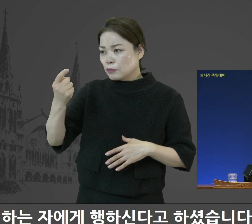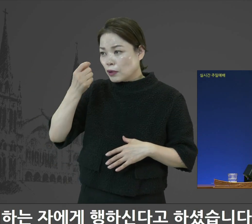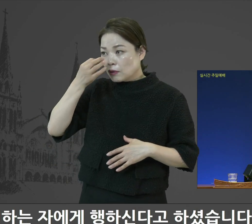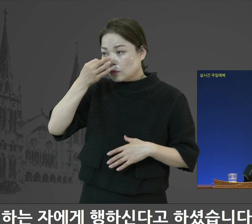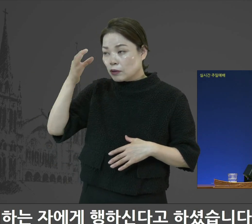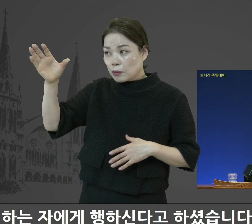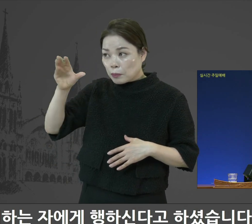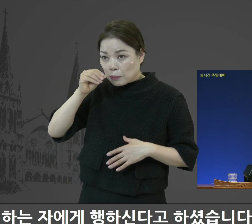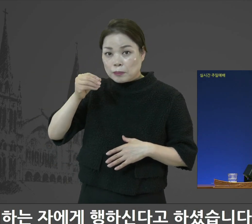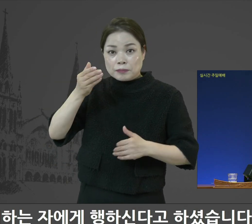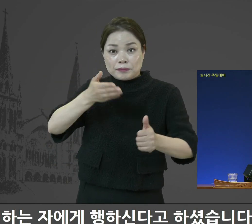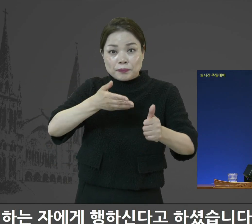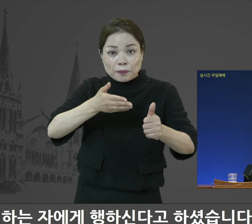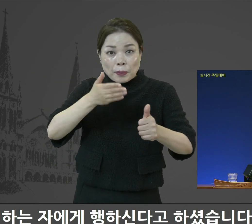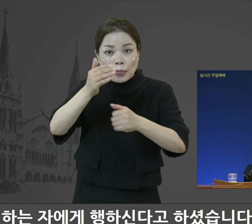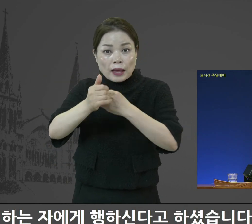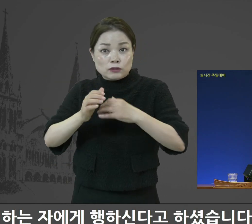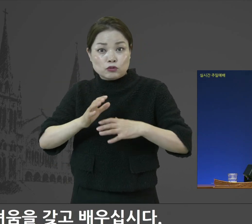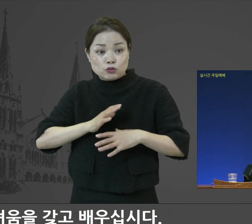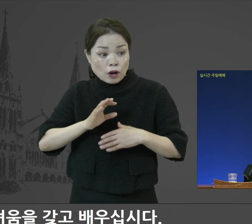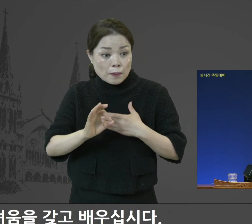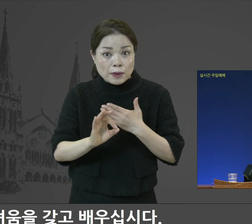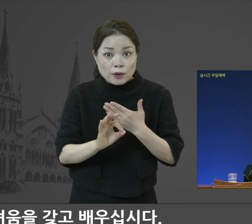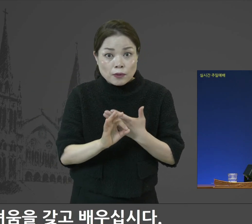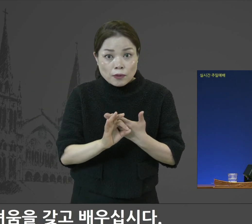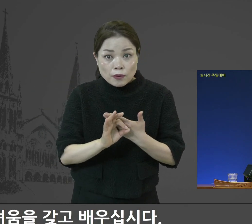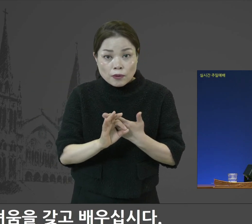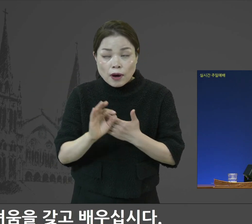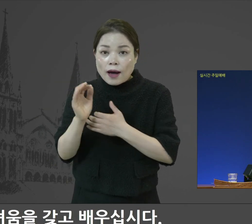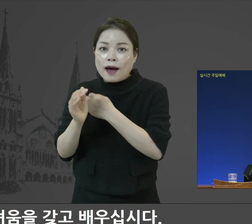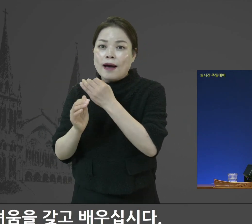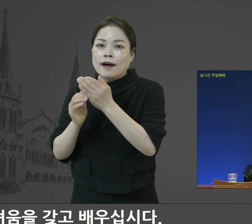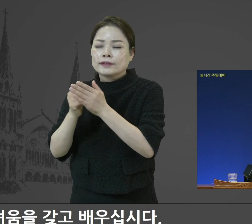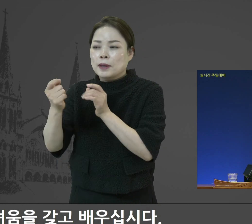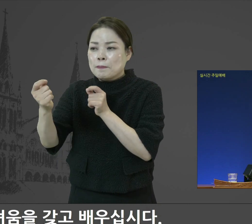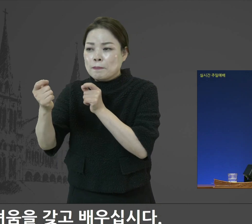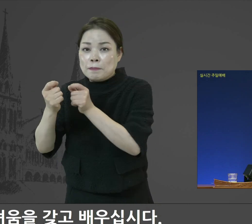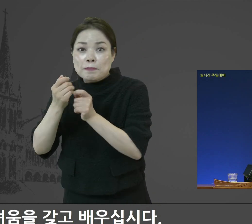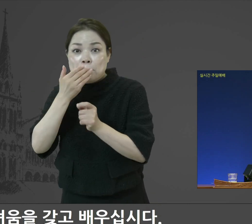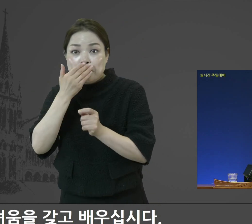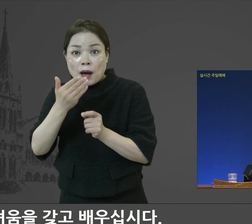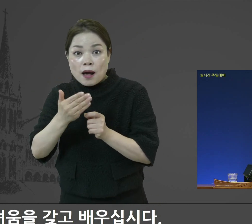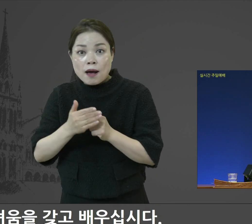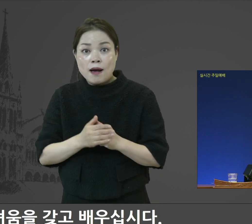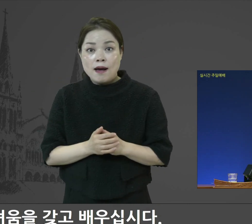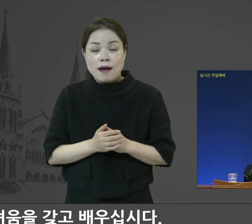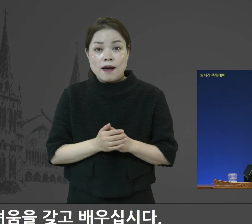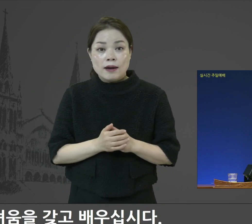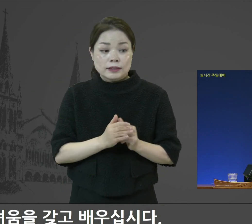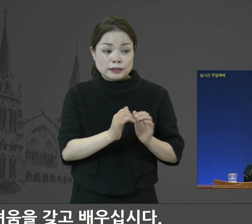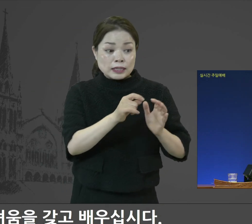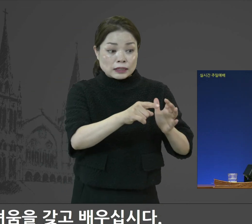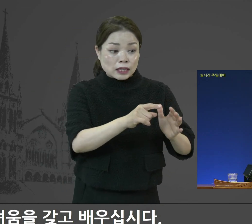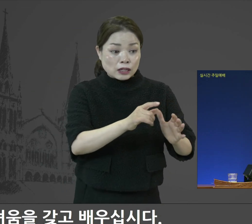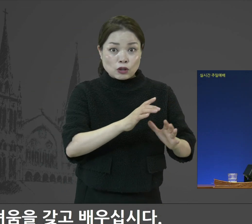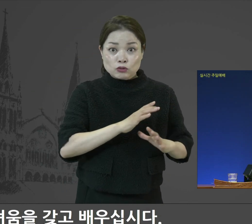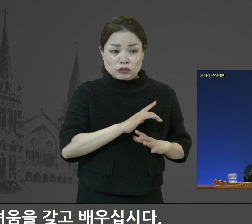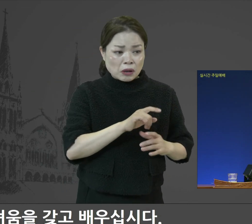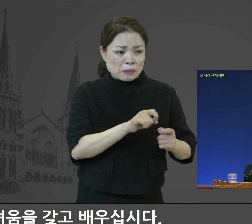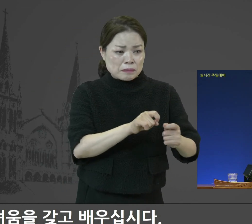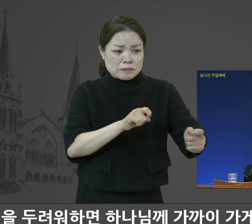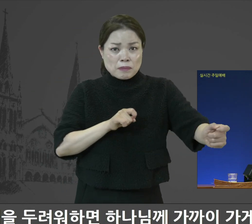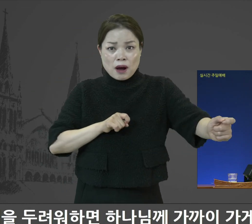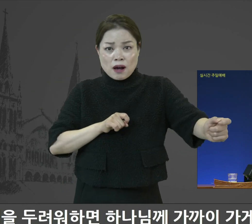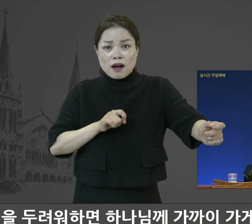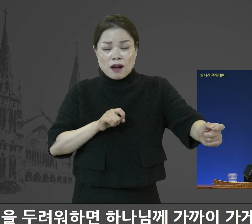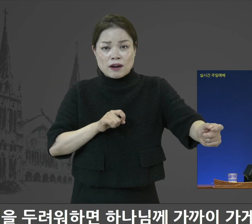정리합니다. 하나님을 두려워하면 하나님께 가까이 가게 되어 있습니다. 세상의 두려움은 멀어지게